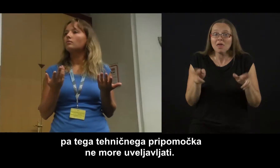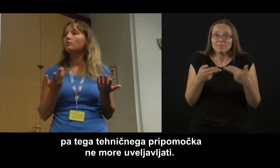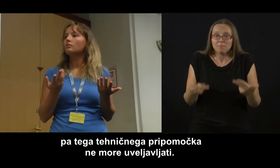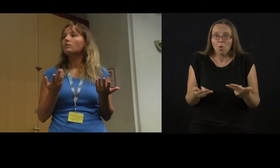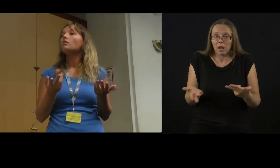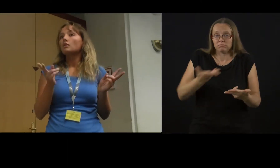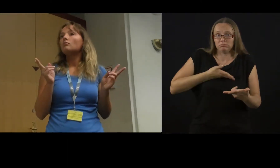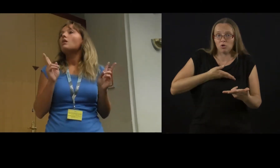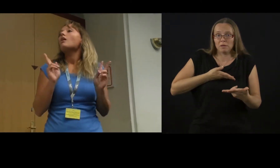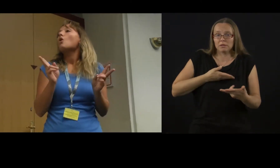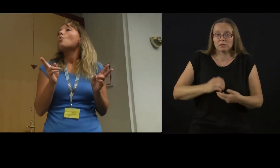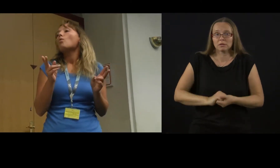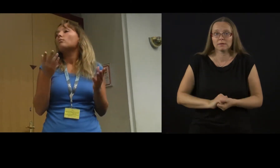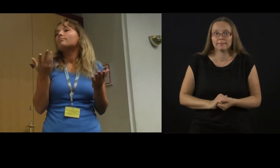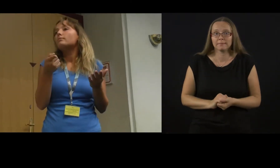more uveljavljati.